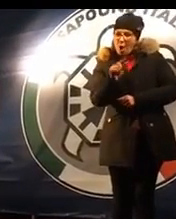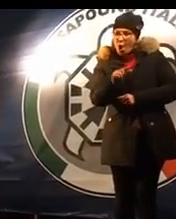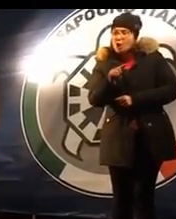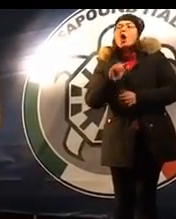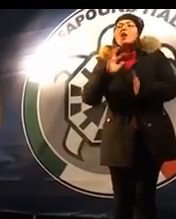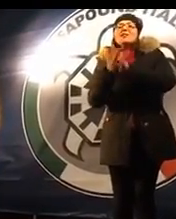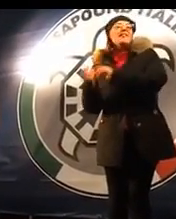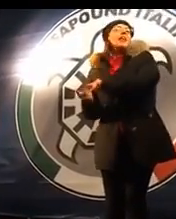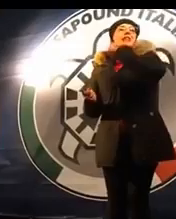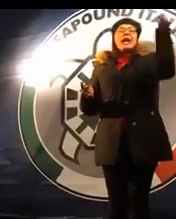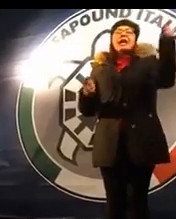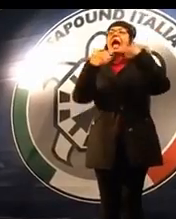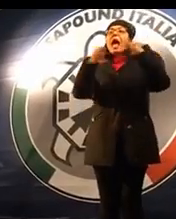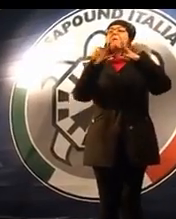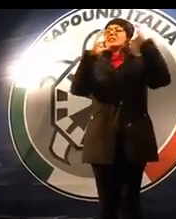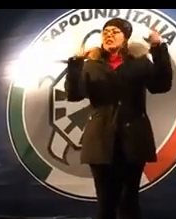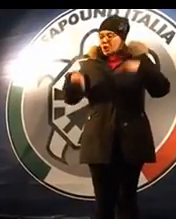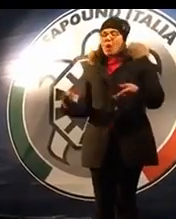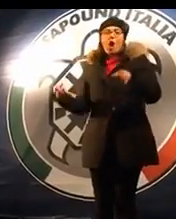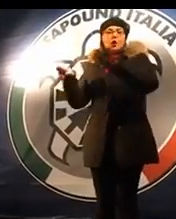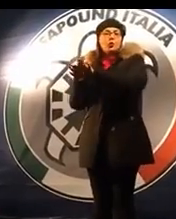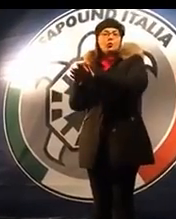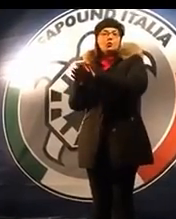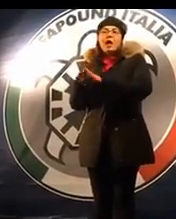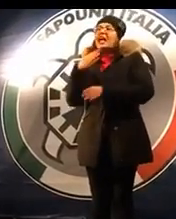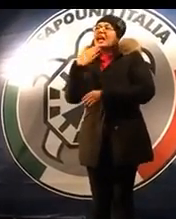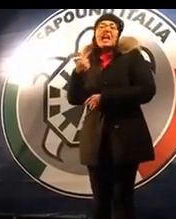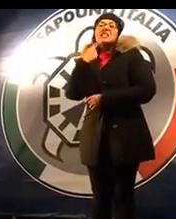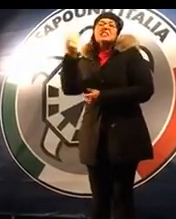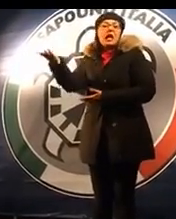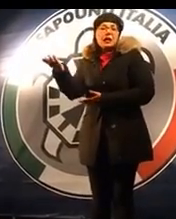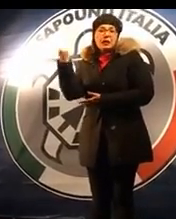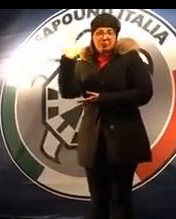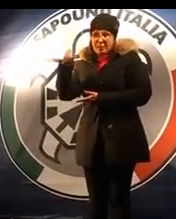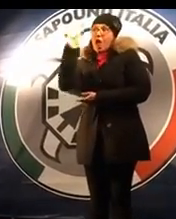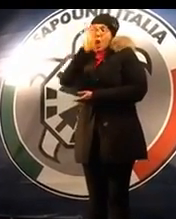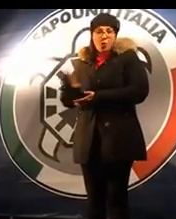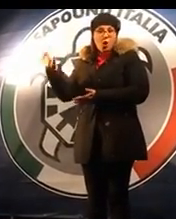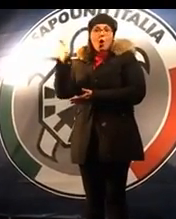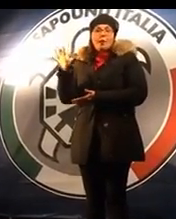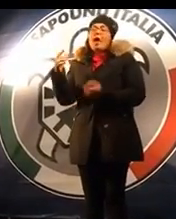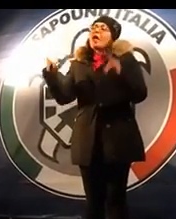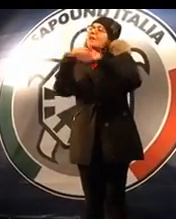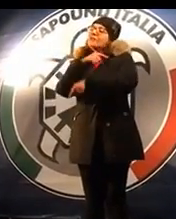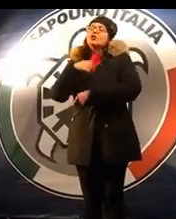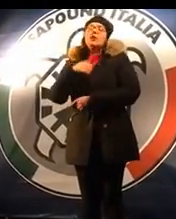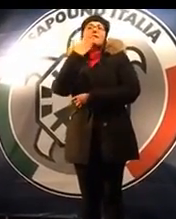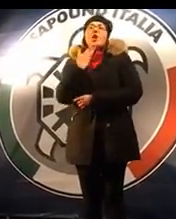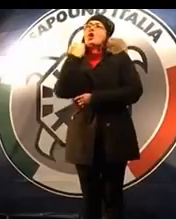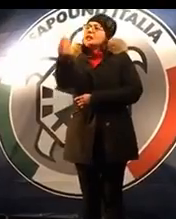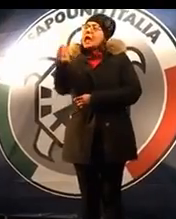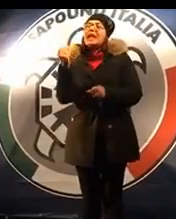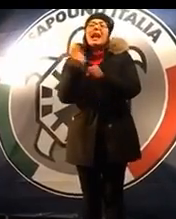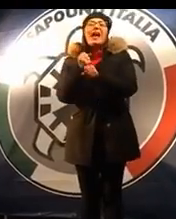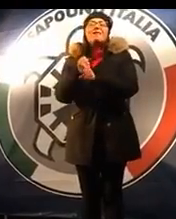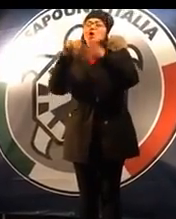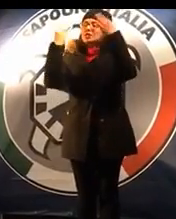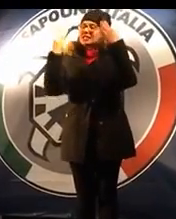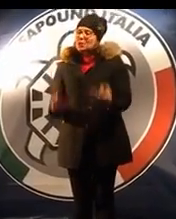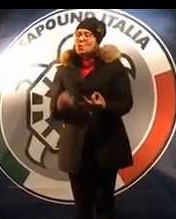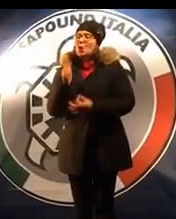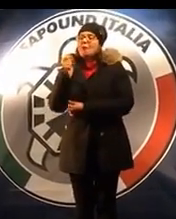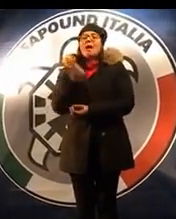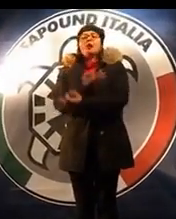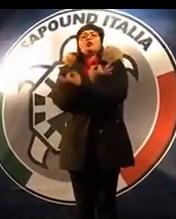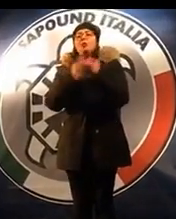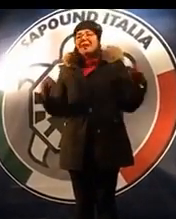l'avallo dell'Unione Europea, e invece noi parliamo di lavoro stabile, sicuro e ben pagato. Vogliamo che il lavoro torni ad essere